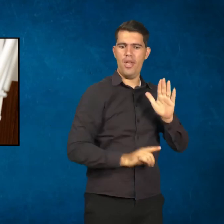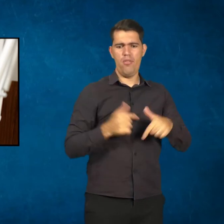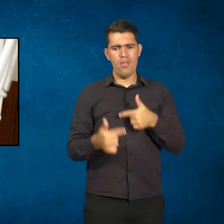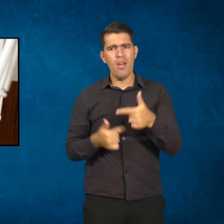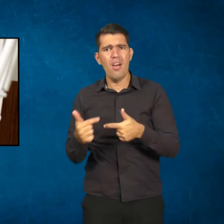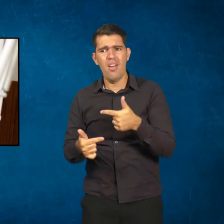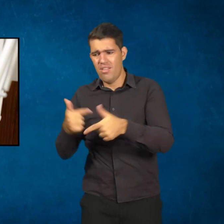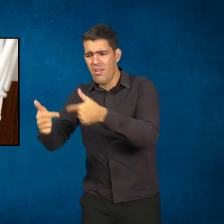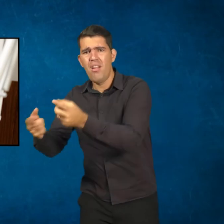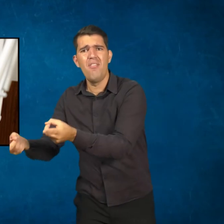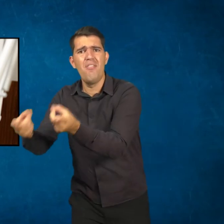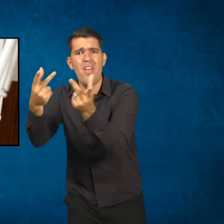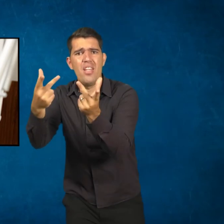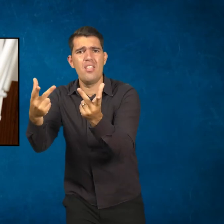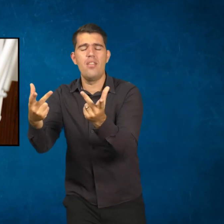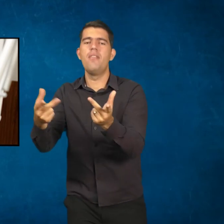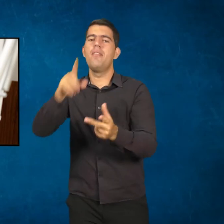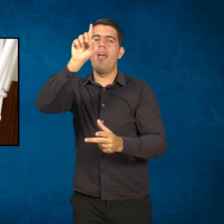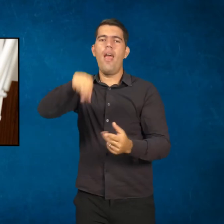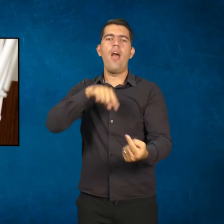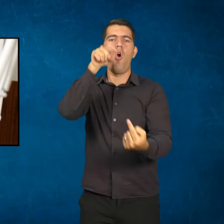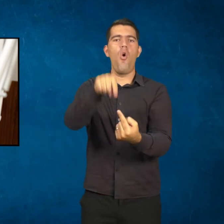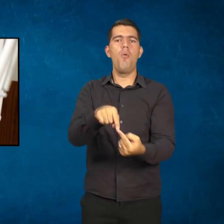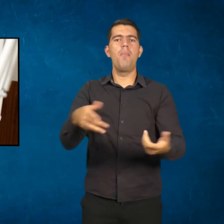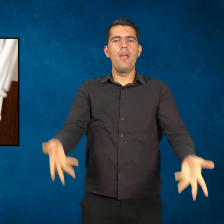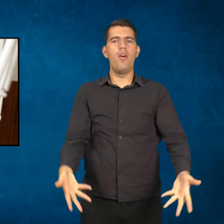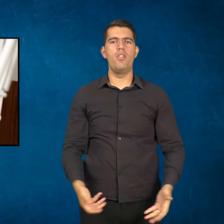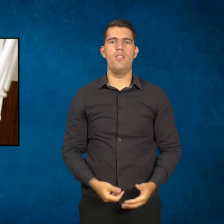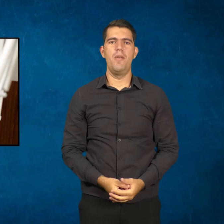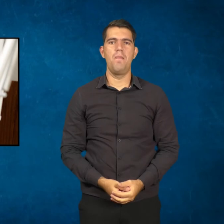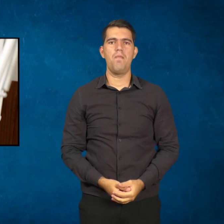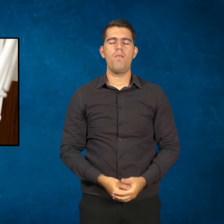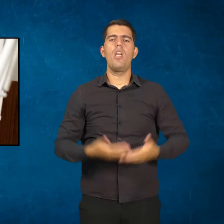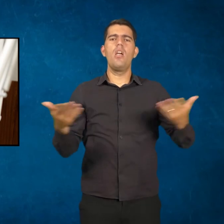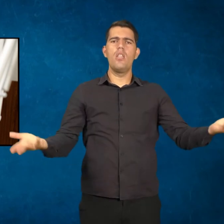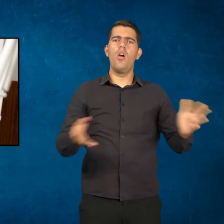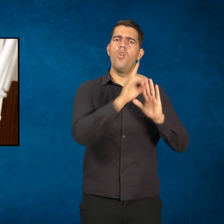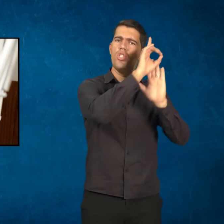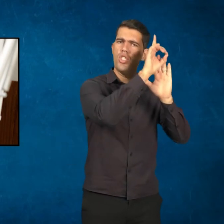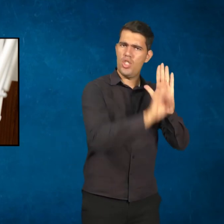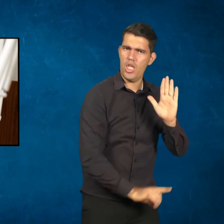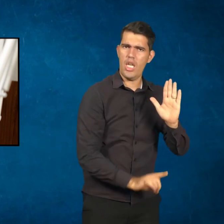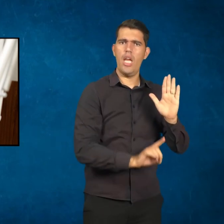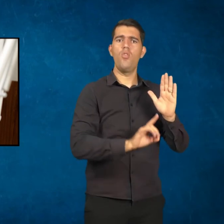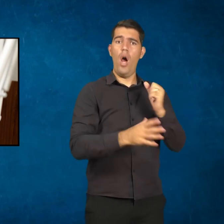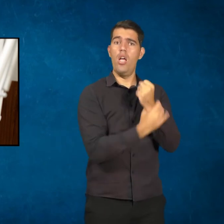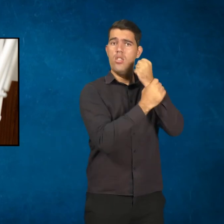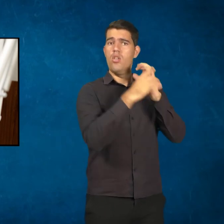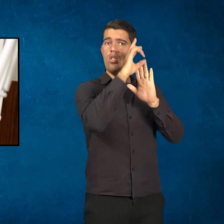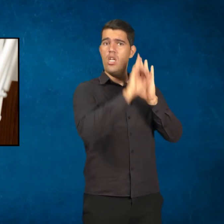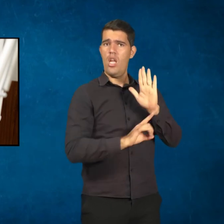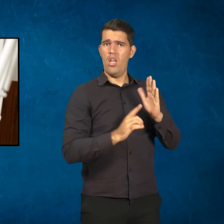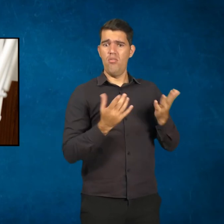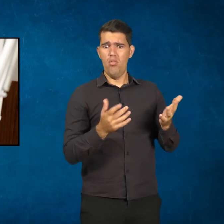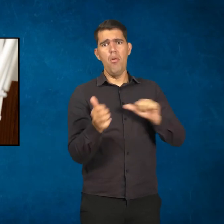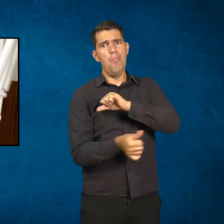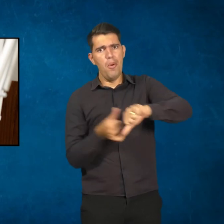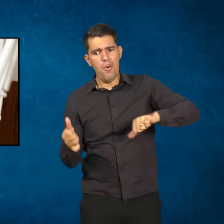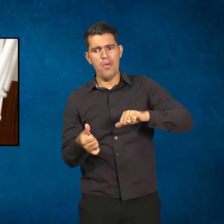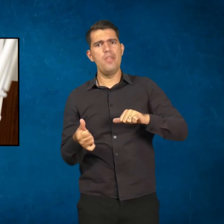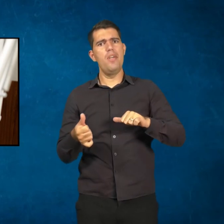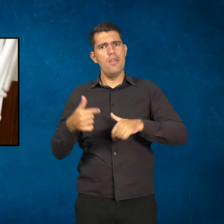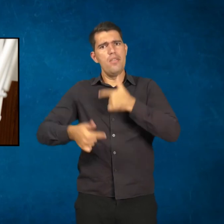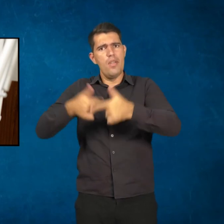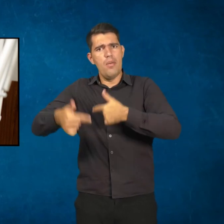serviço uma mercadoria é isso que está em que tal então resultado de muito a figura do direito e transforma o direito de um